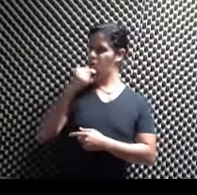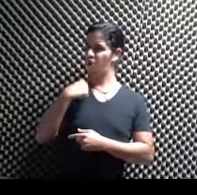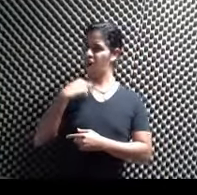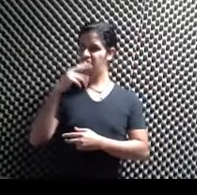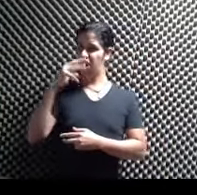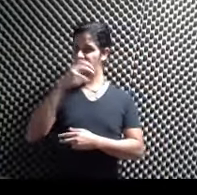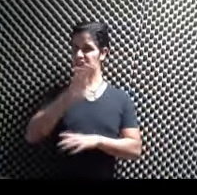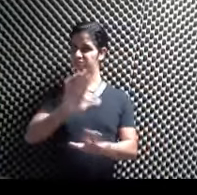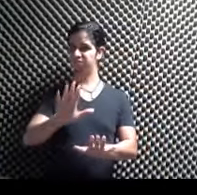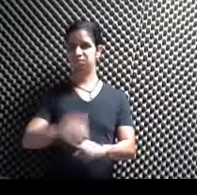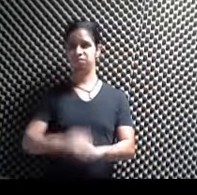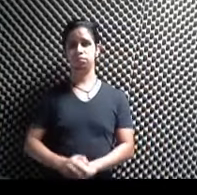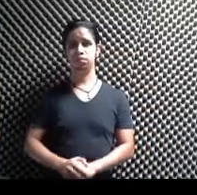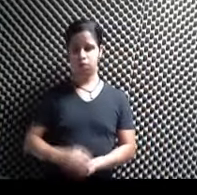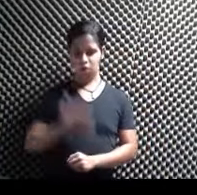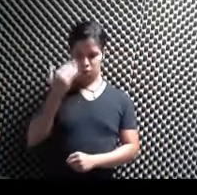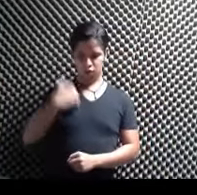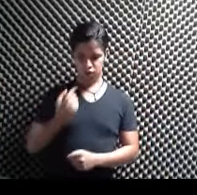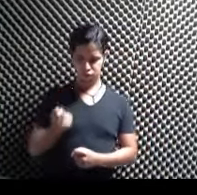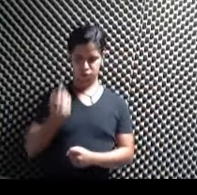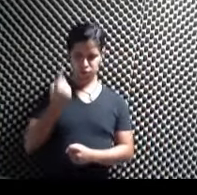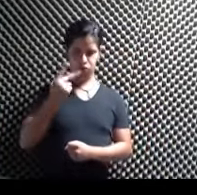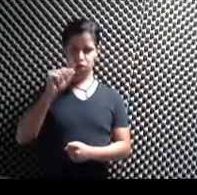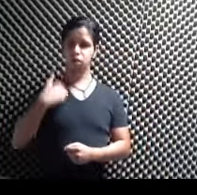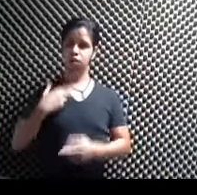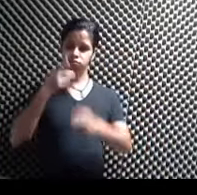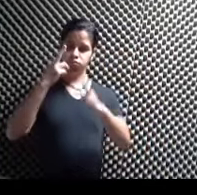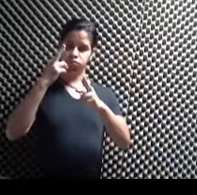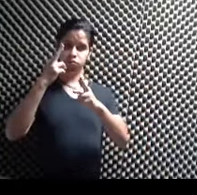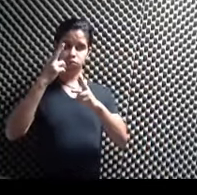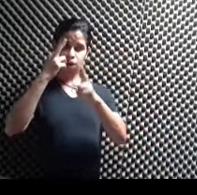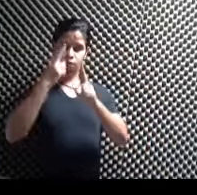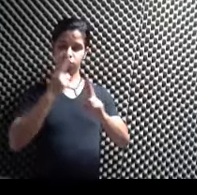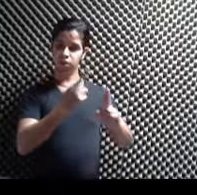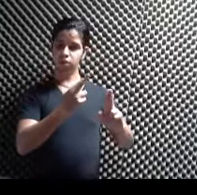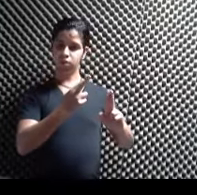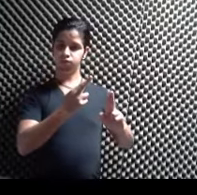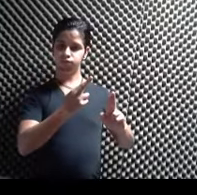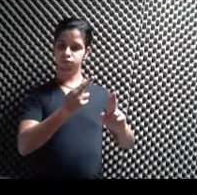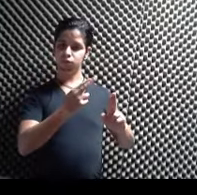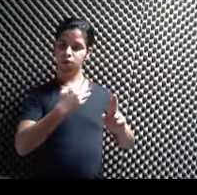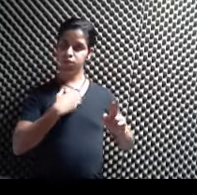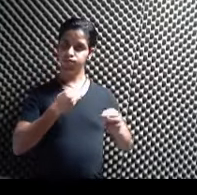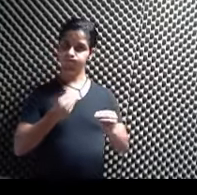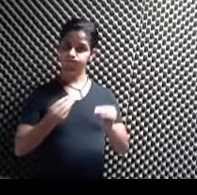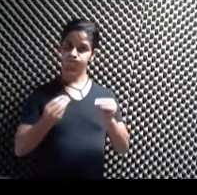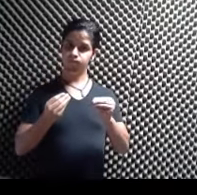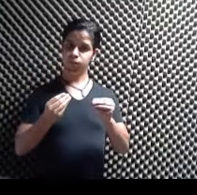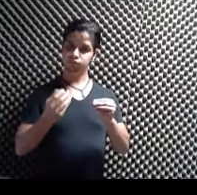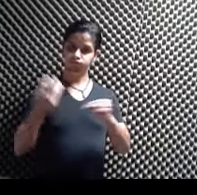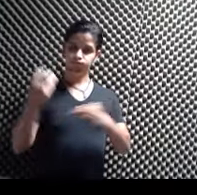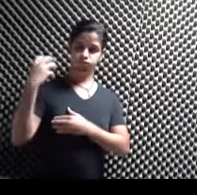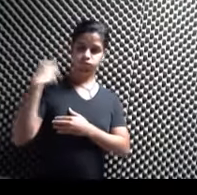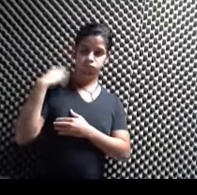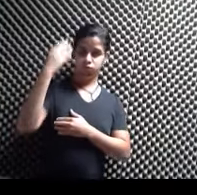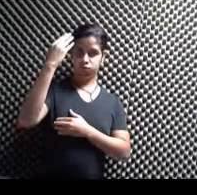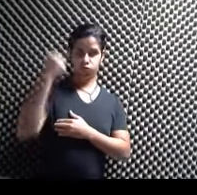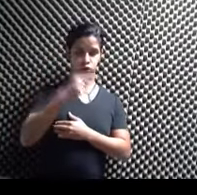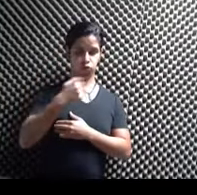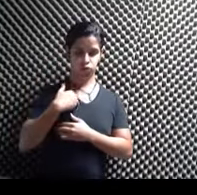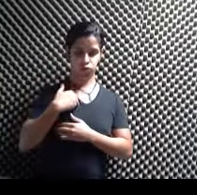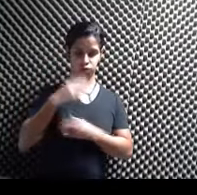Por abuela, porque yo entiendo que es una responsabilidad súper enorme, ¿no? Cuando tú vas a interpretar a un personaje histórico, sí, porque tu creatividad